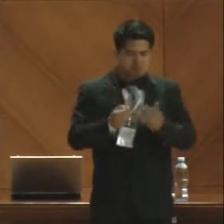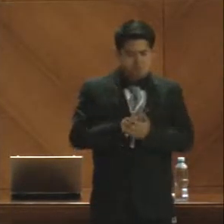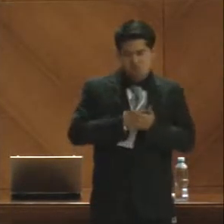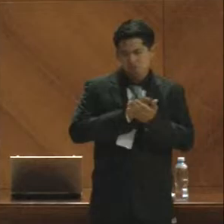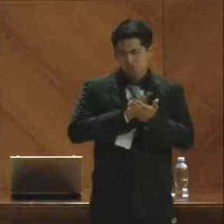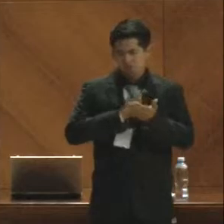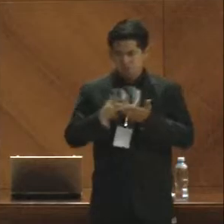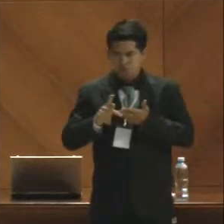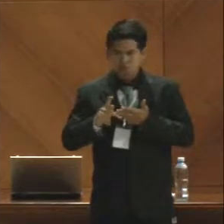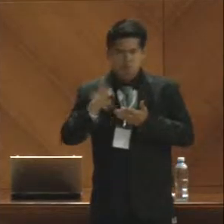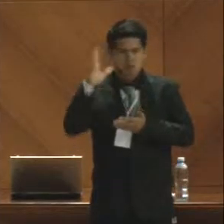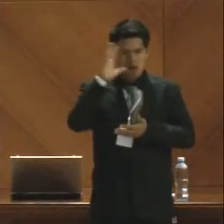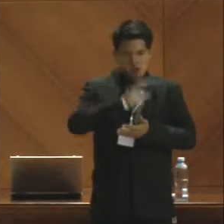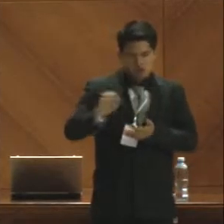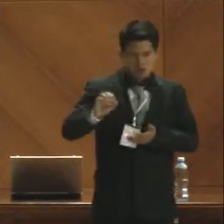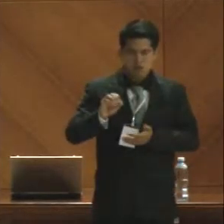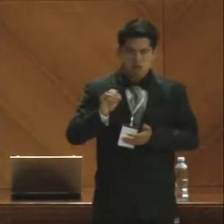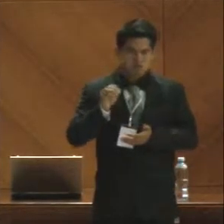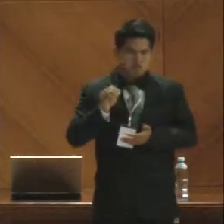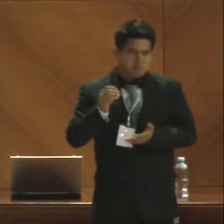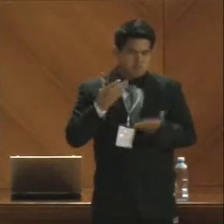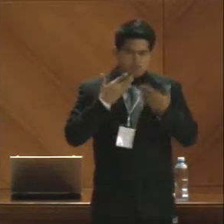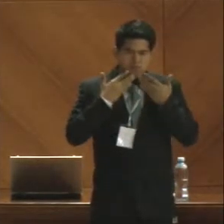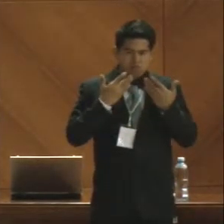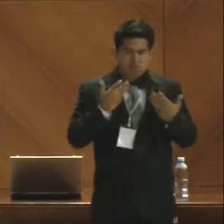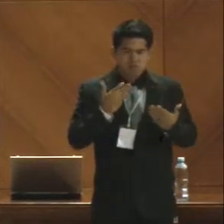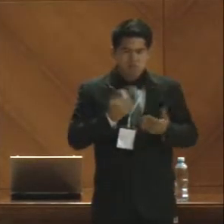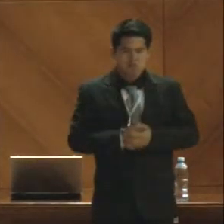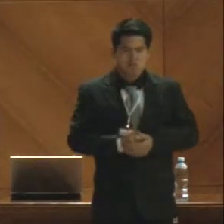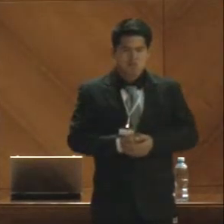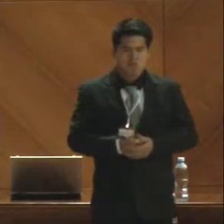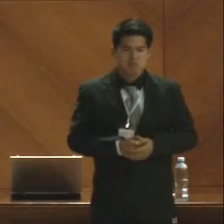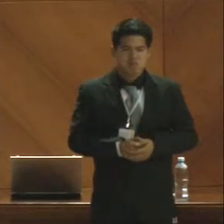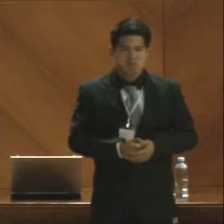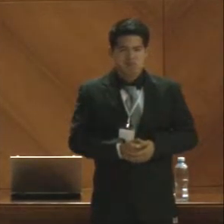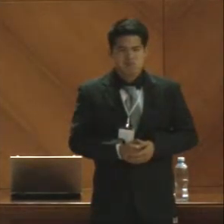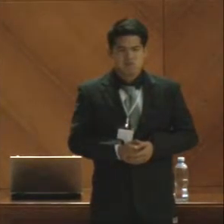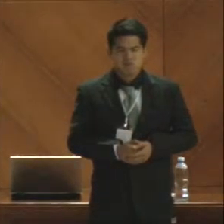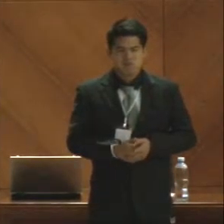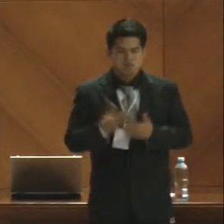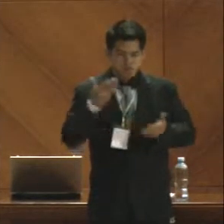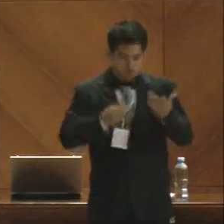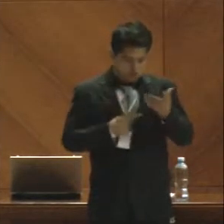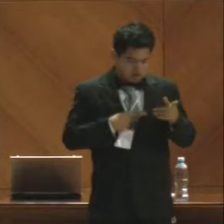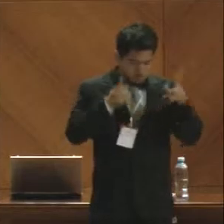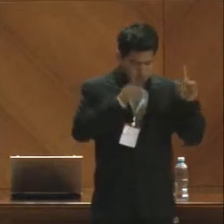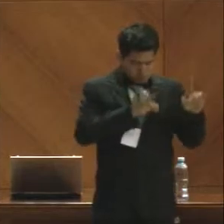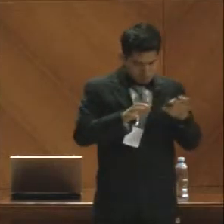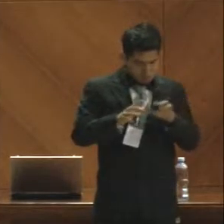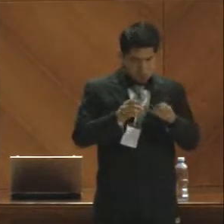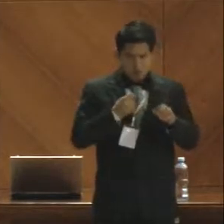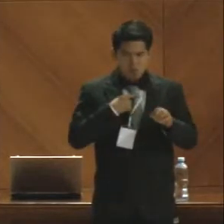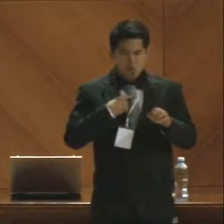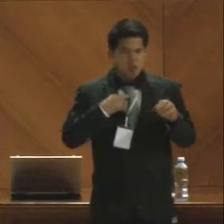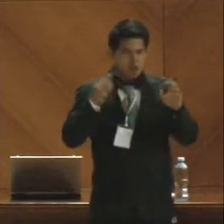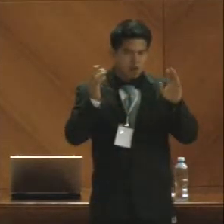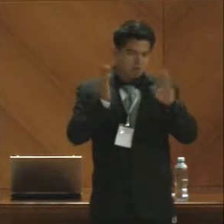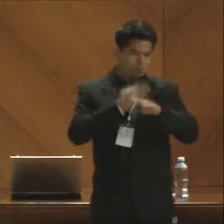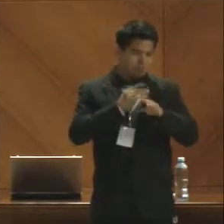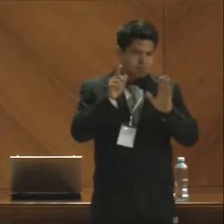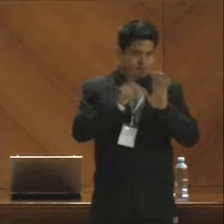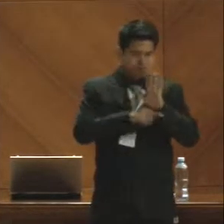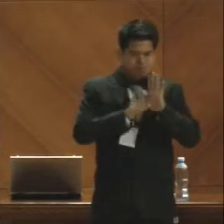distribución cero. Hacer el software la primera vez es muy caro, pero una vez que ya está hecho, distribuirlo es extremadamente barato. Copiarlo no cuesta